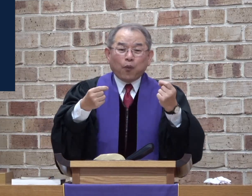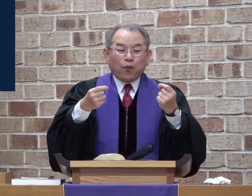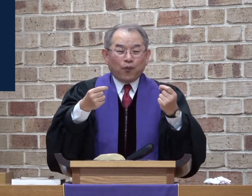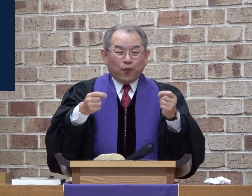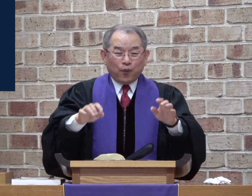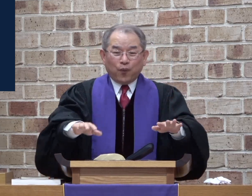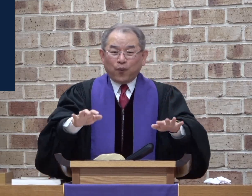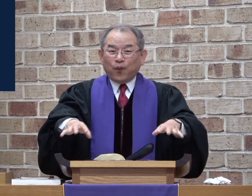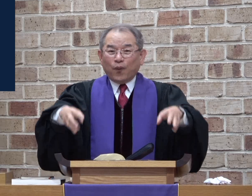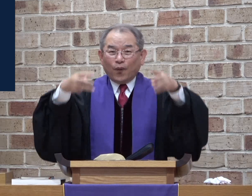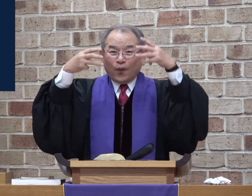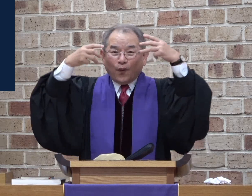인도하셨습니다.